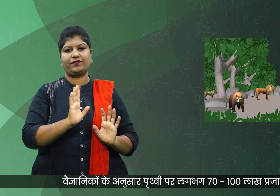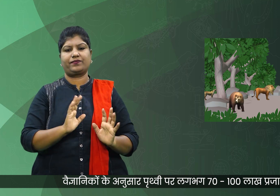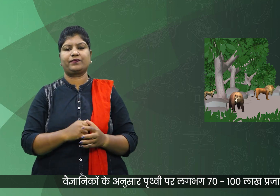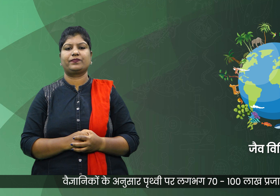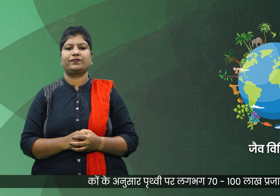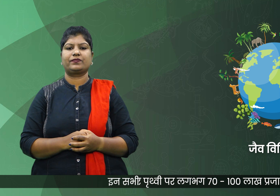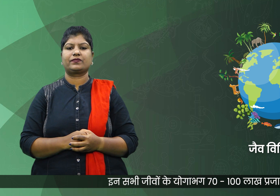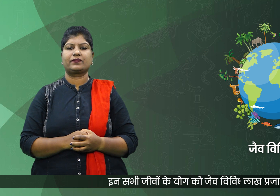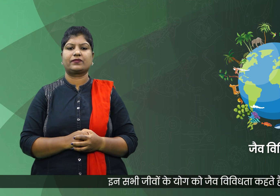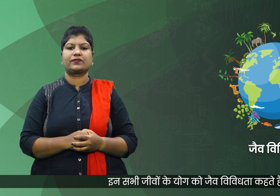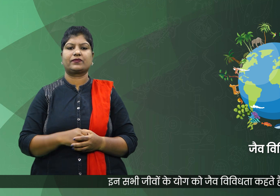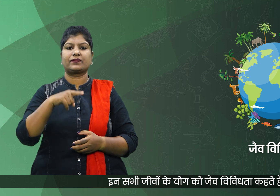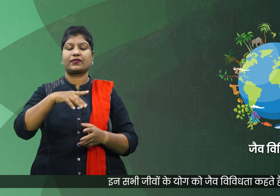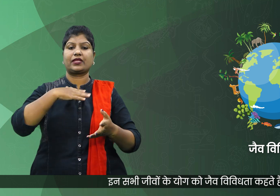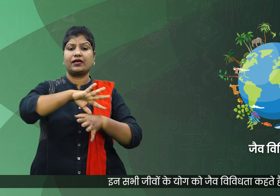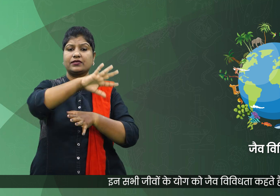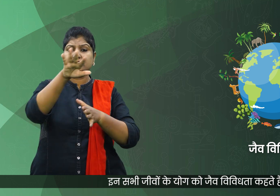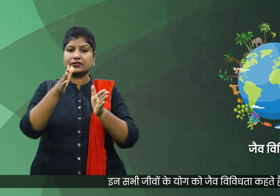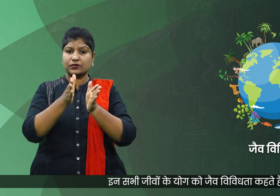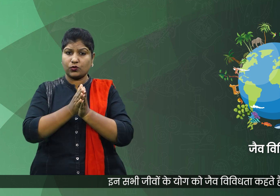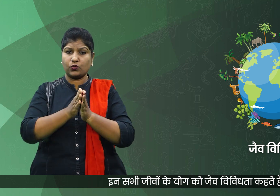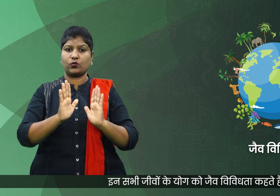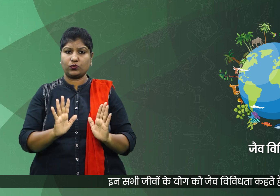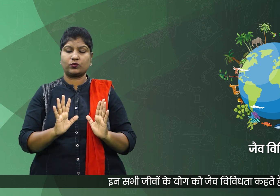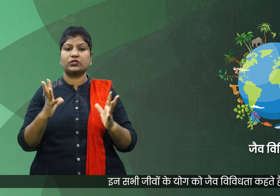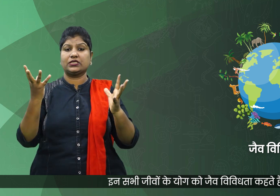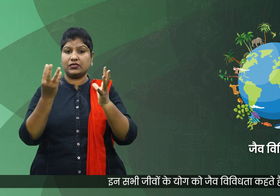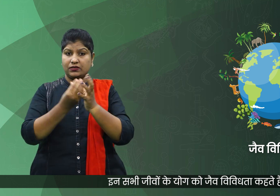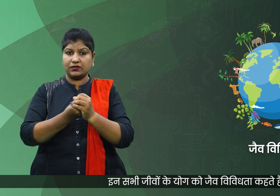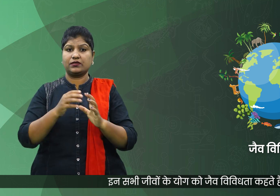इन सभी जीवों के योग को जैव विवित्ता कहते